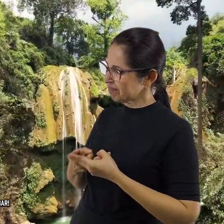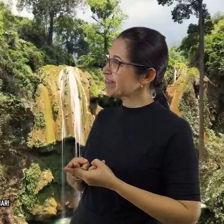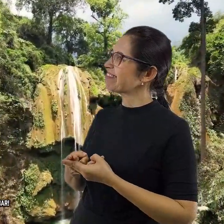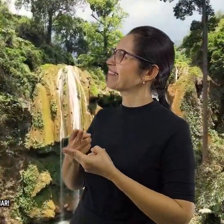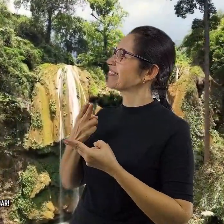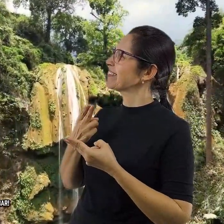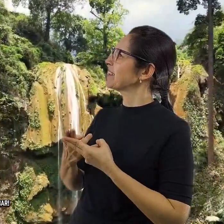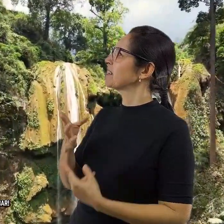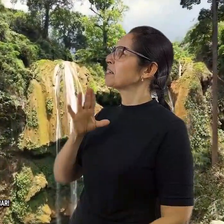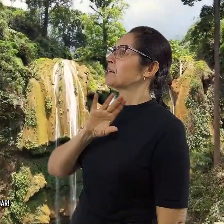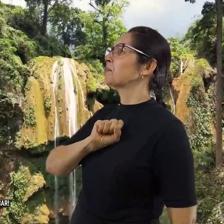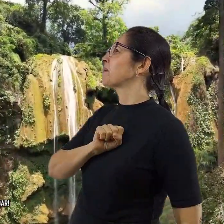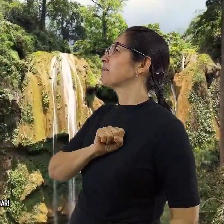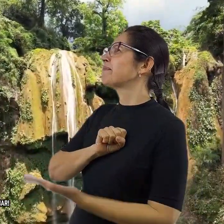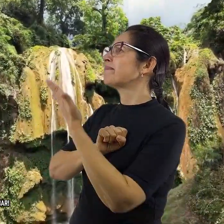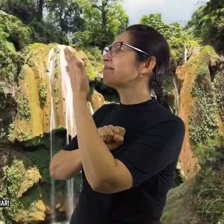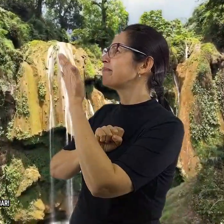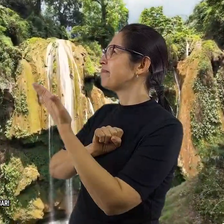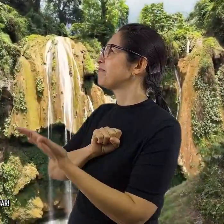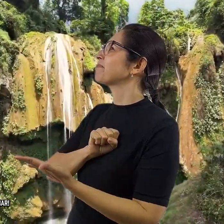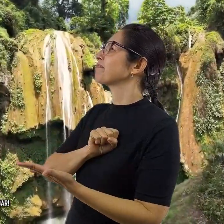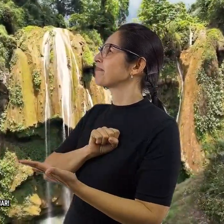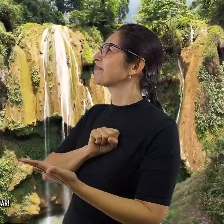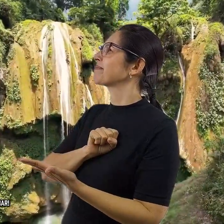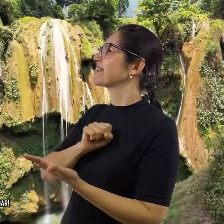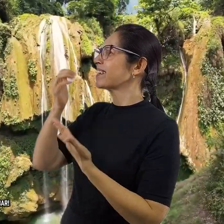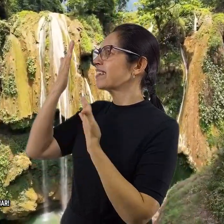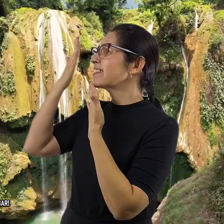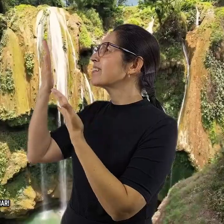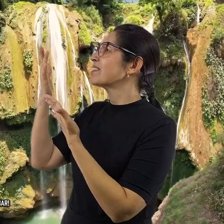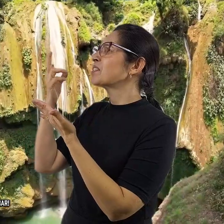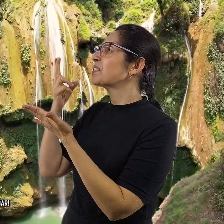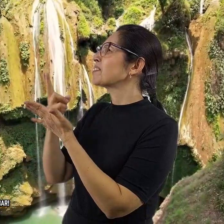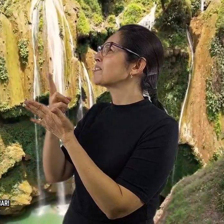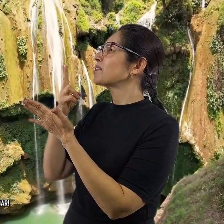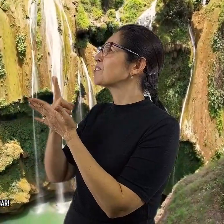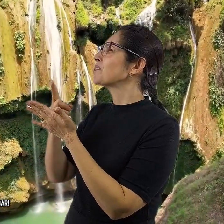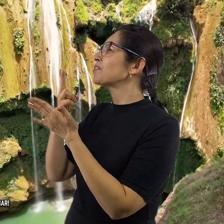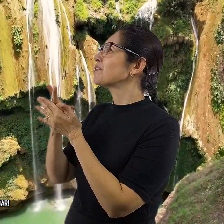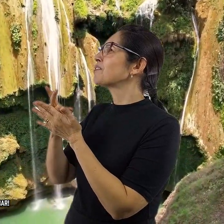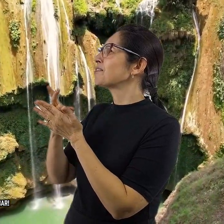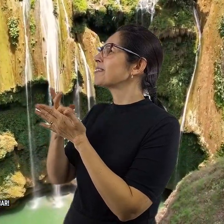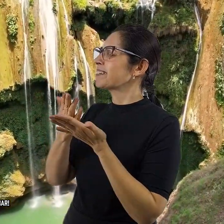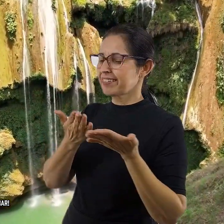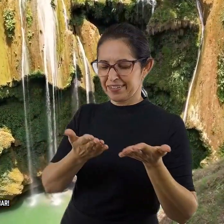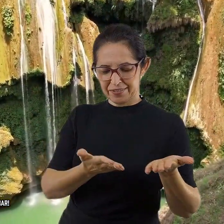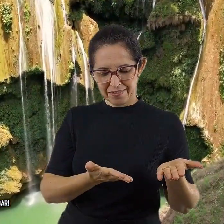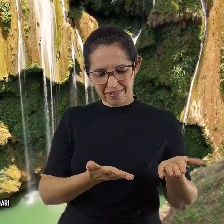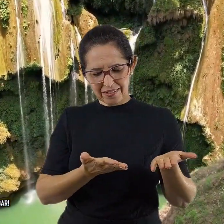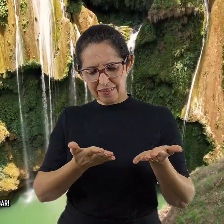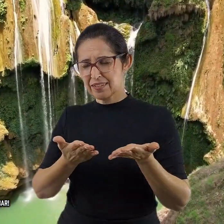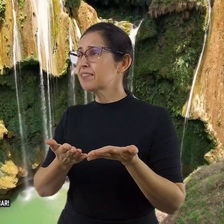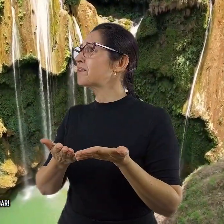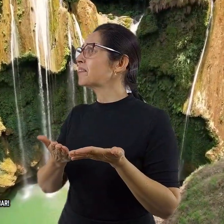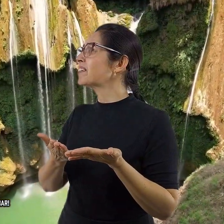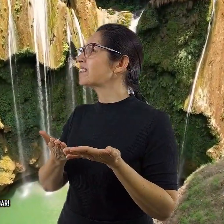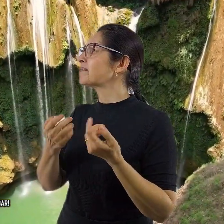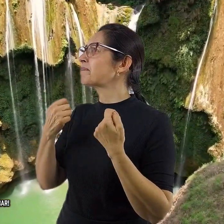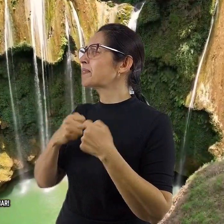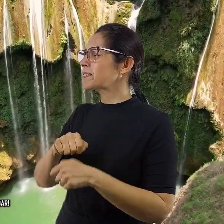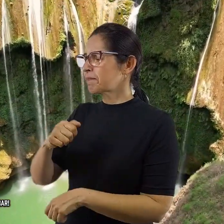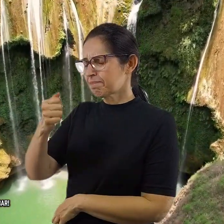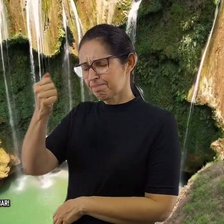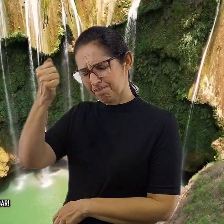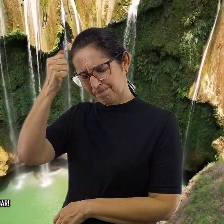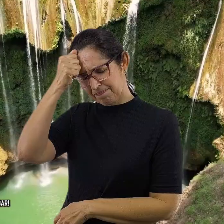por este amor do Senhor que constantemente está nos convidando ao